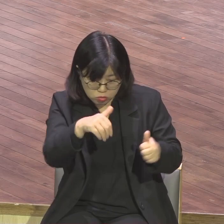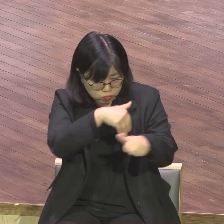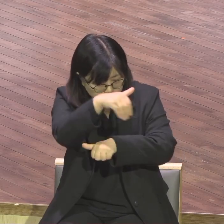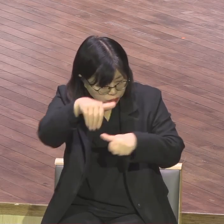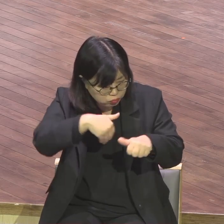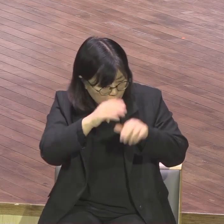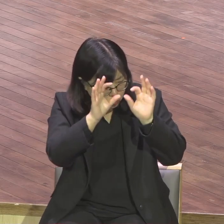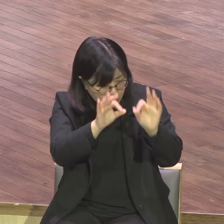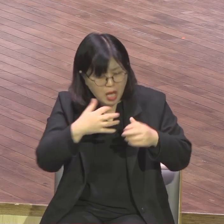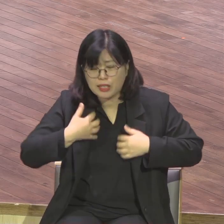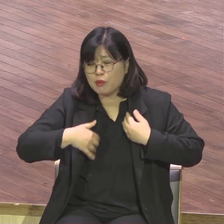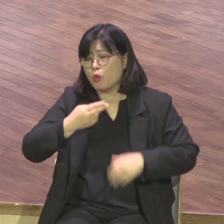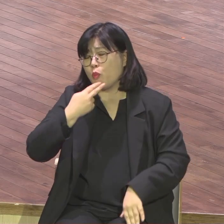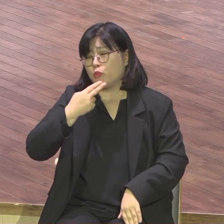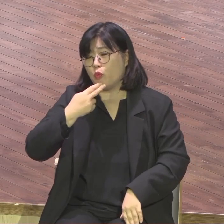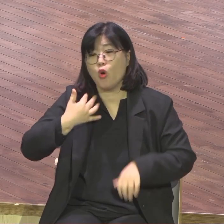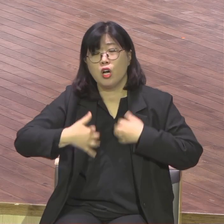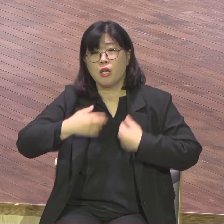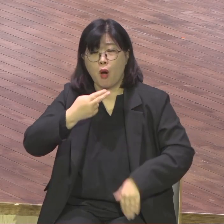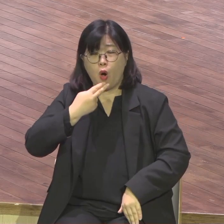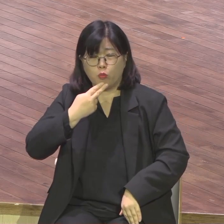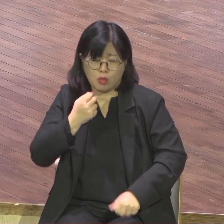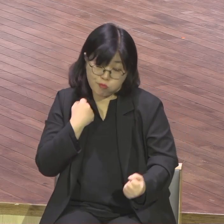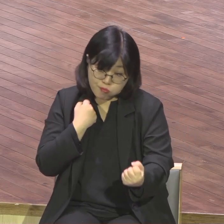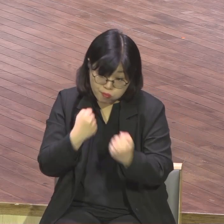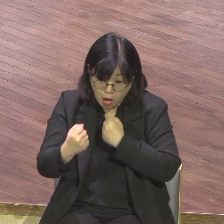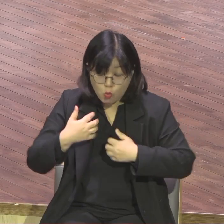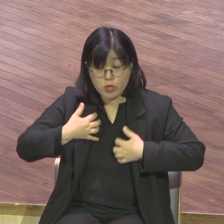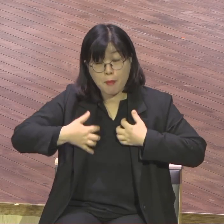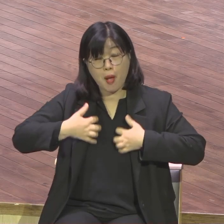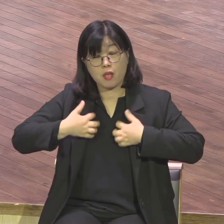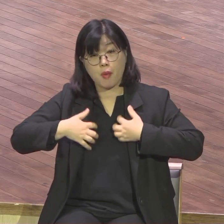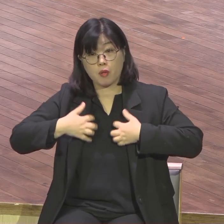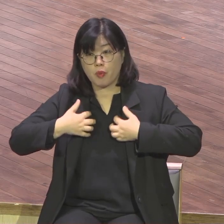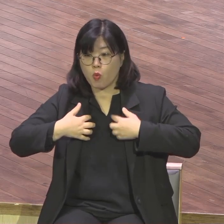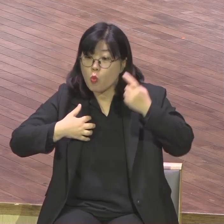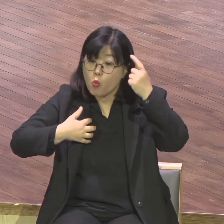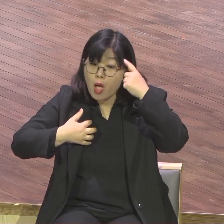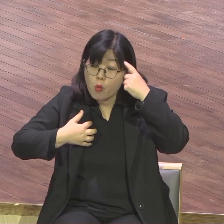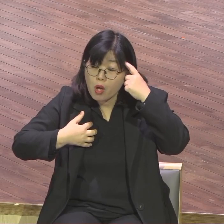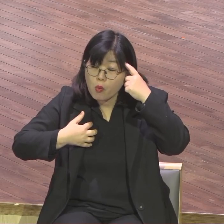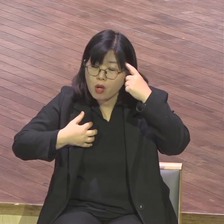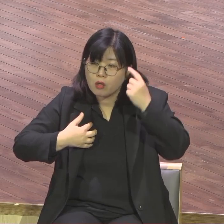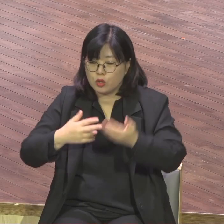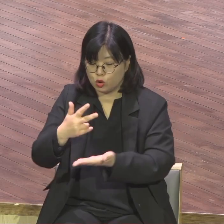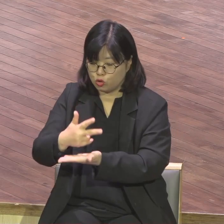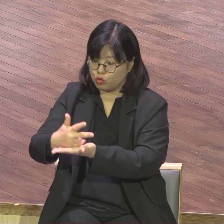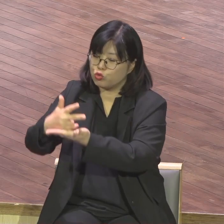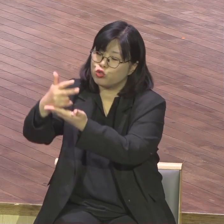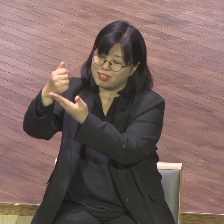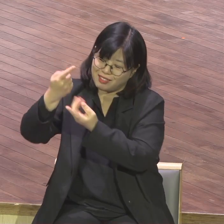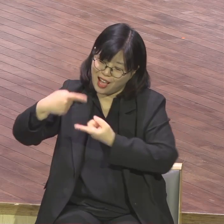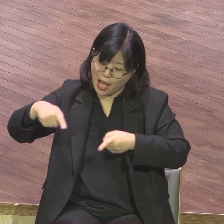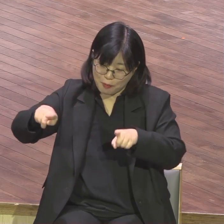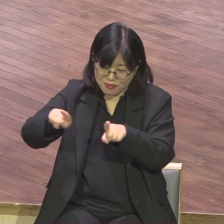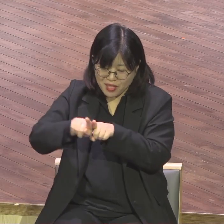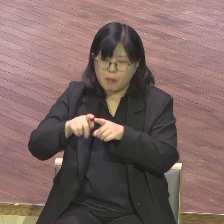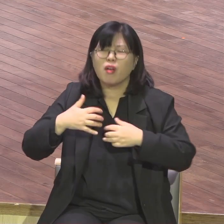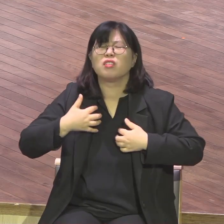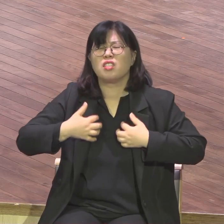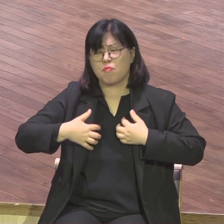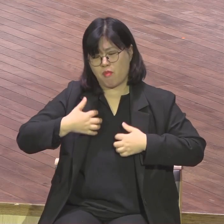속에서도 기뻐하려고 하면 무엇보다도 주 안에 있어야 한다. 주 안에. 이걸